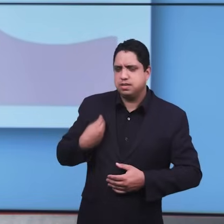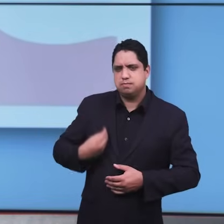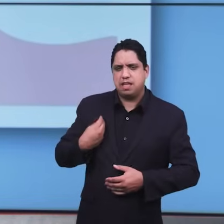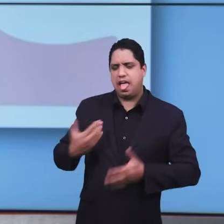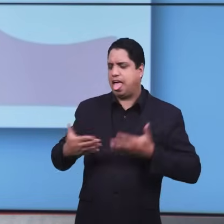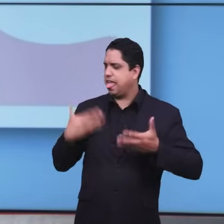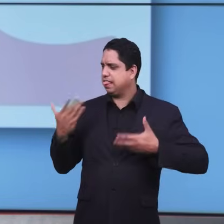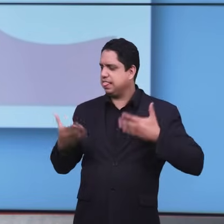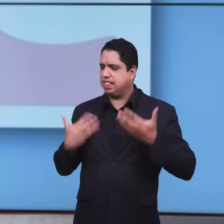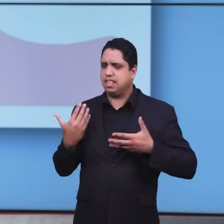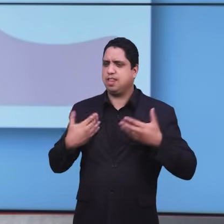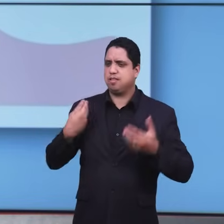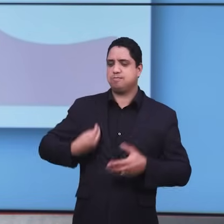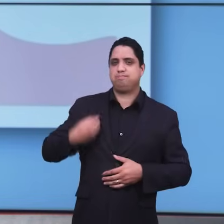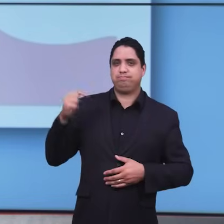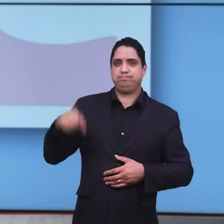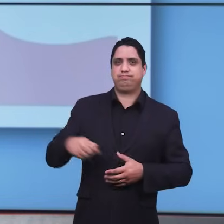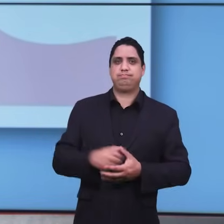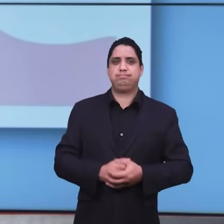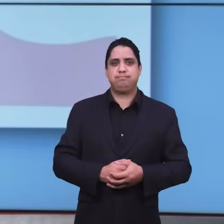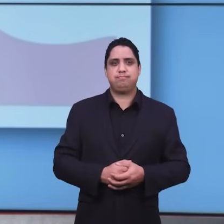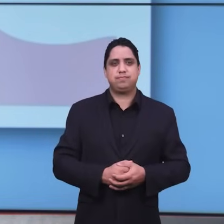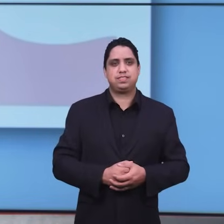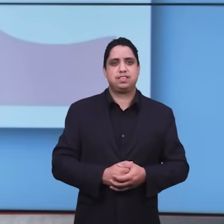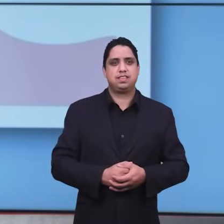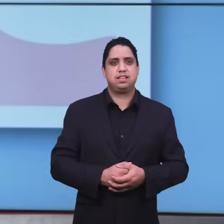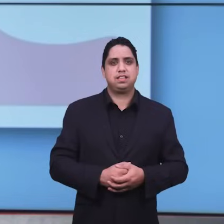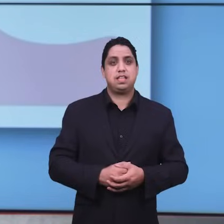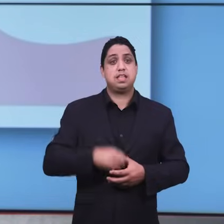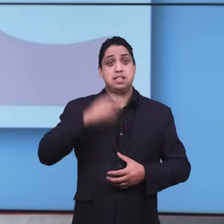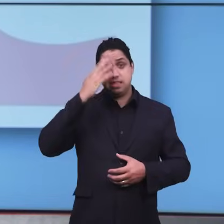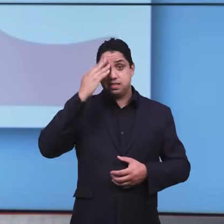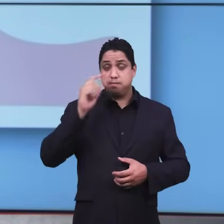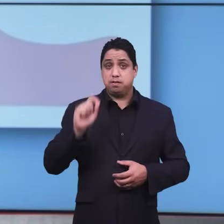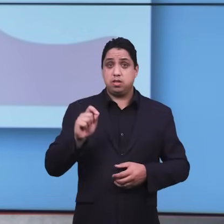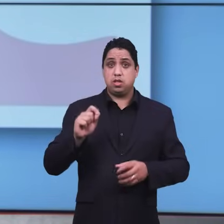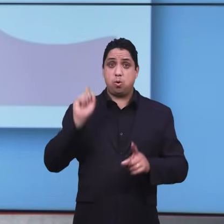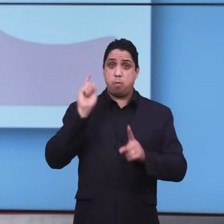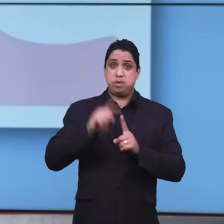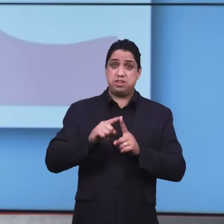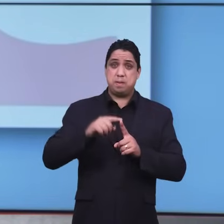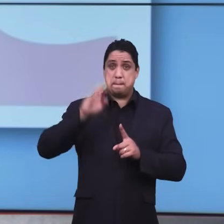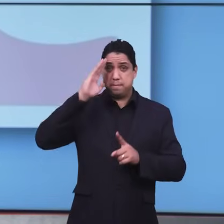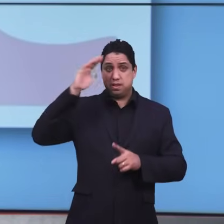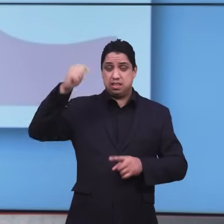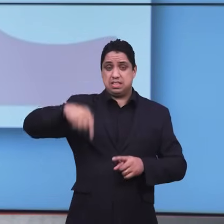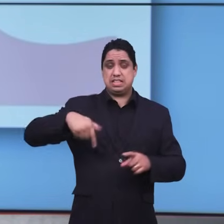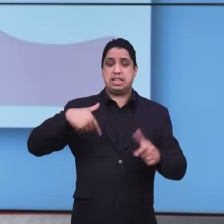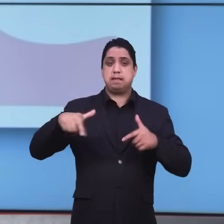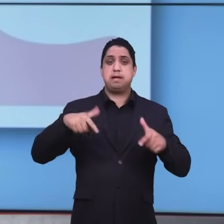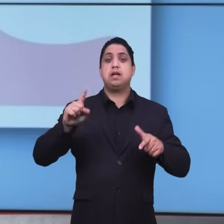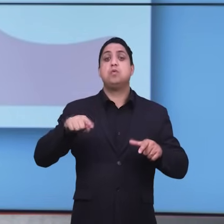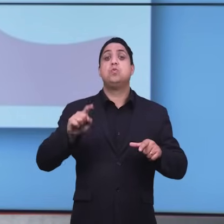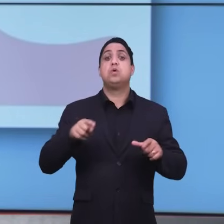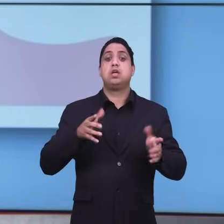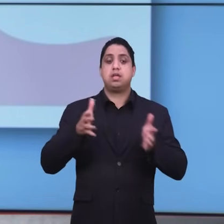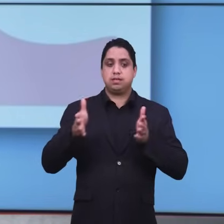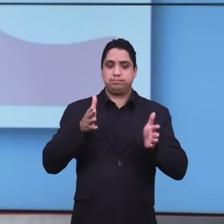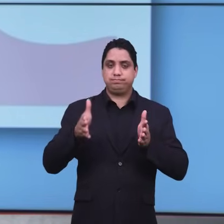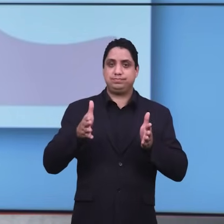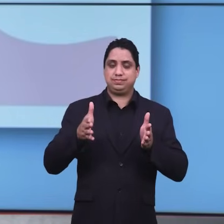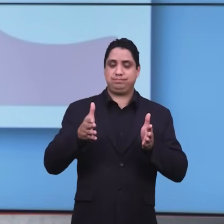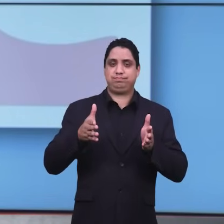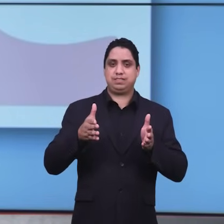uma alegria termos conosco. Sabemos que o objetivo principal deste trabalho é o acesso da palavra de Deus.